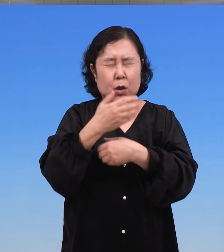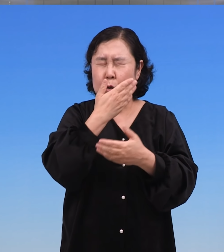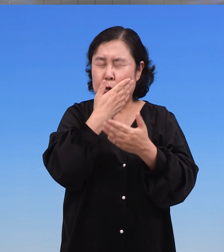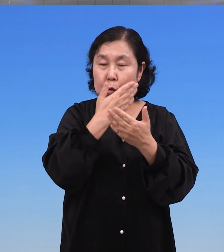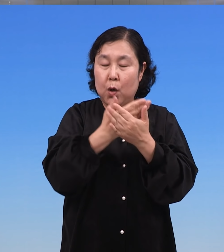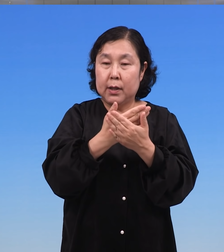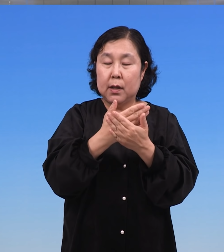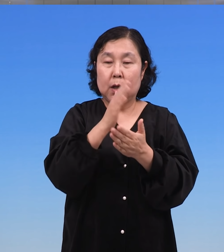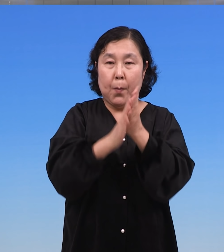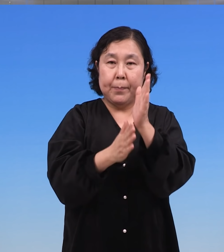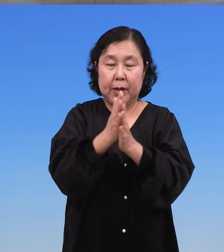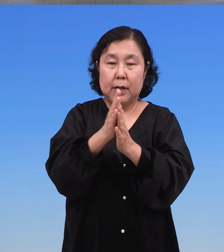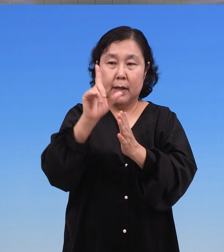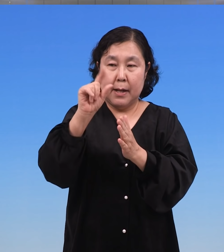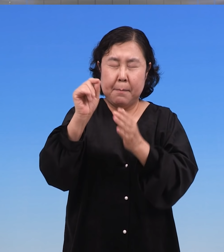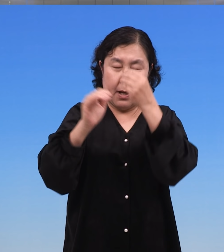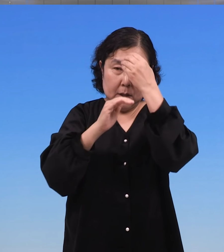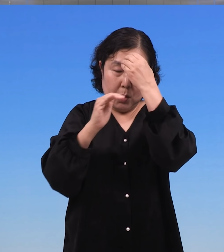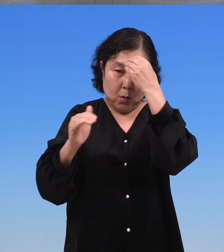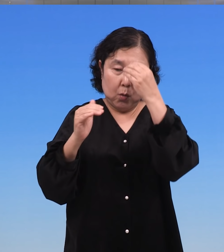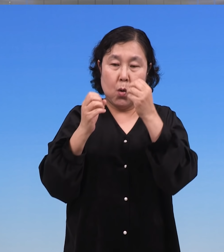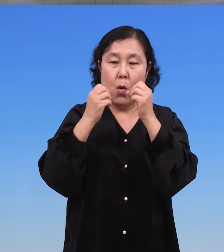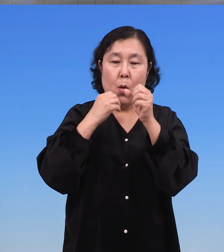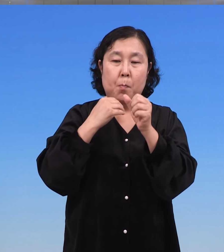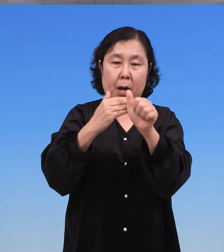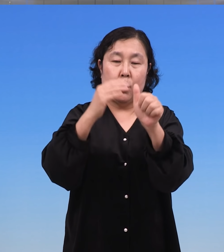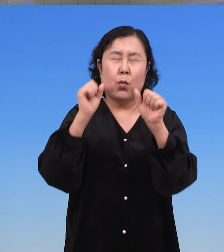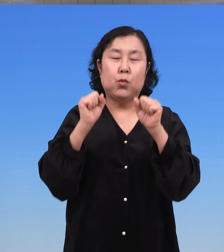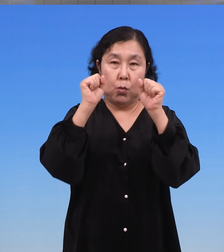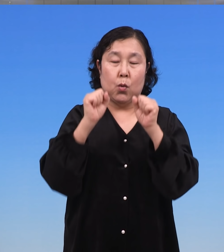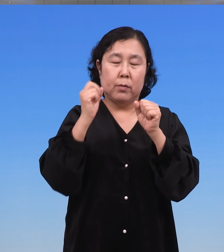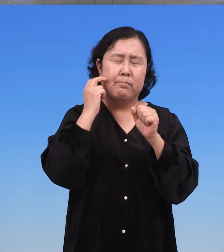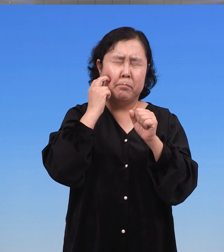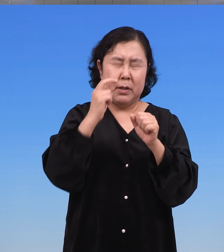않게 진행되는 일만성도 파송 운동은 비극입니다.